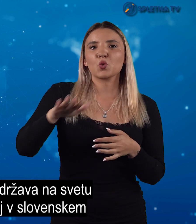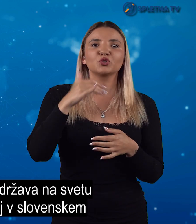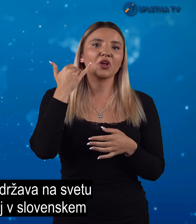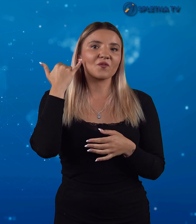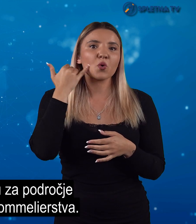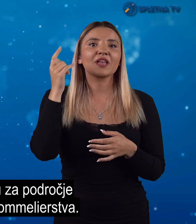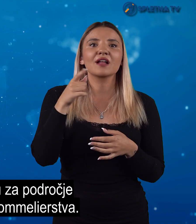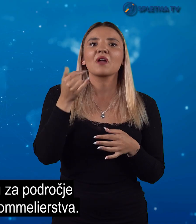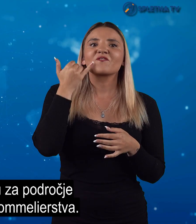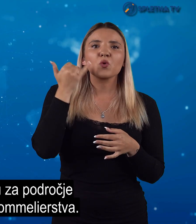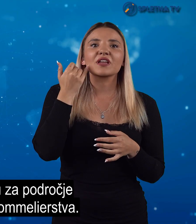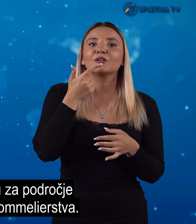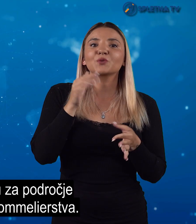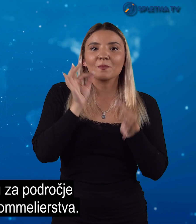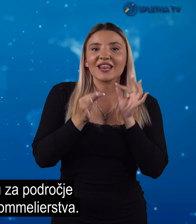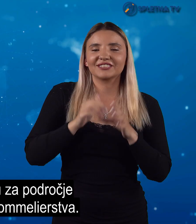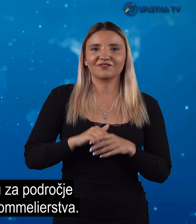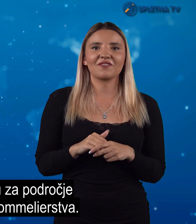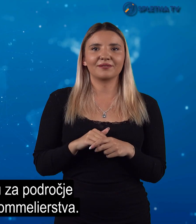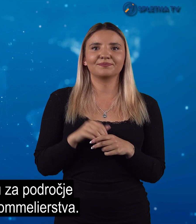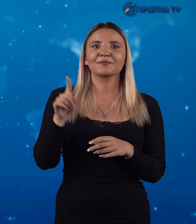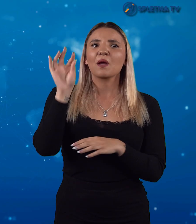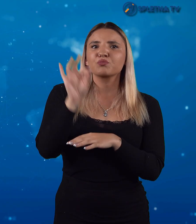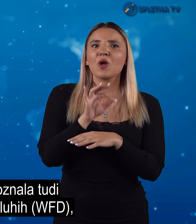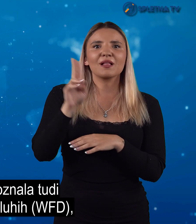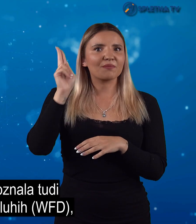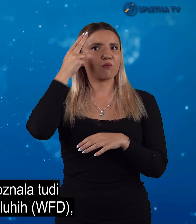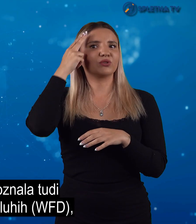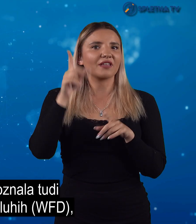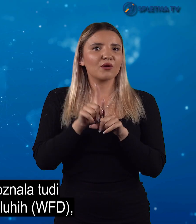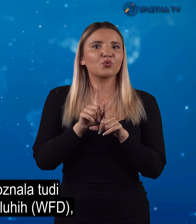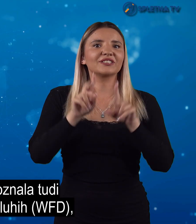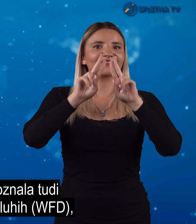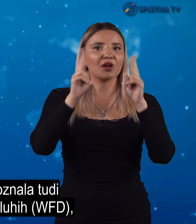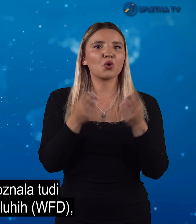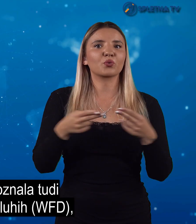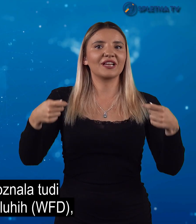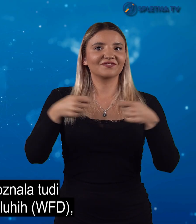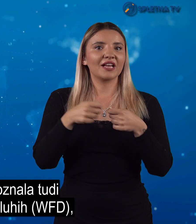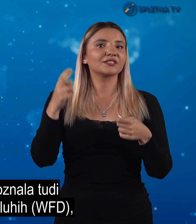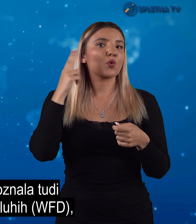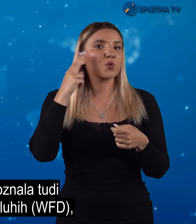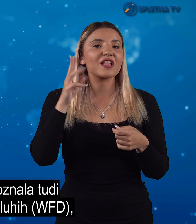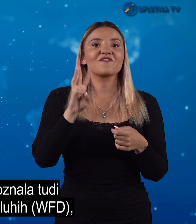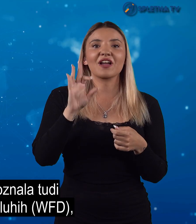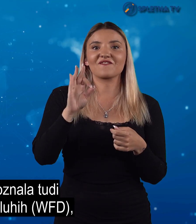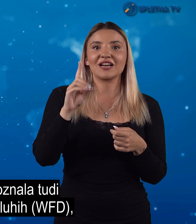znakovnem jeziku za področje voda in vodnega someljejstva. Projekt je prepoznala tudi Svetovna zveza